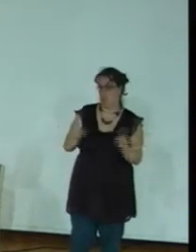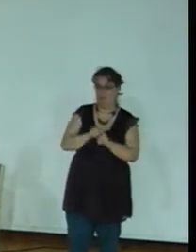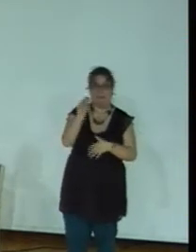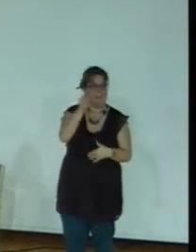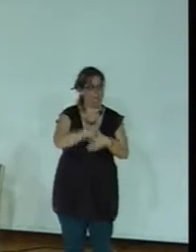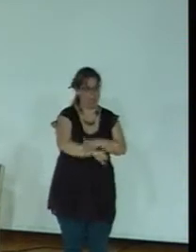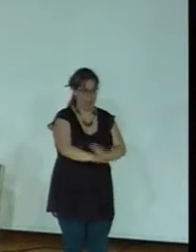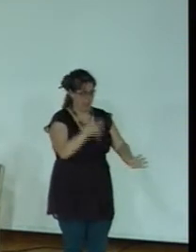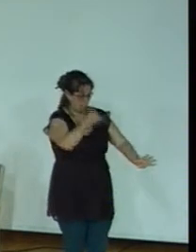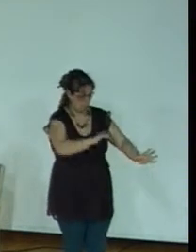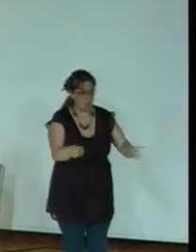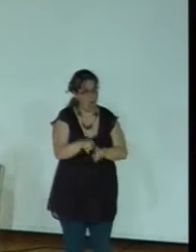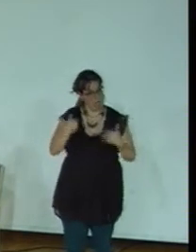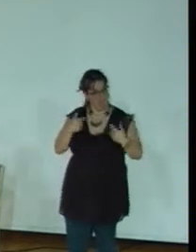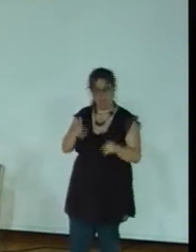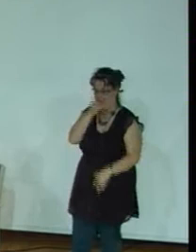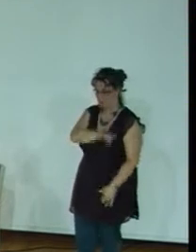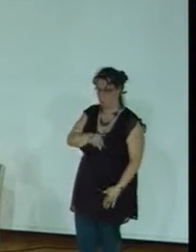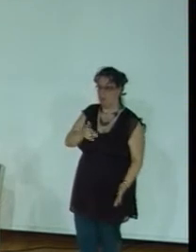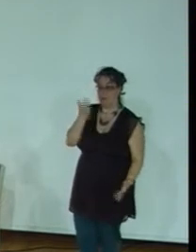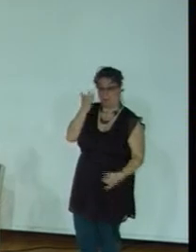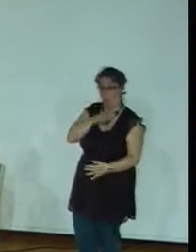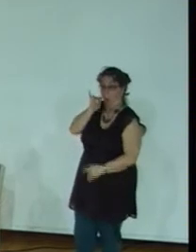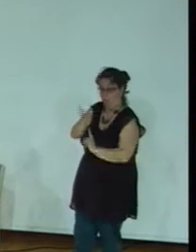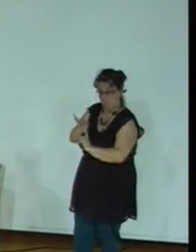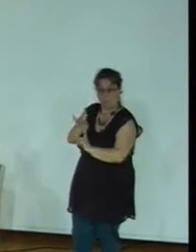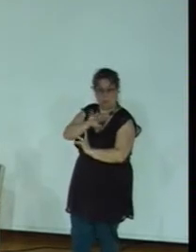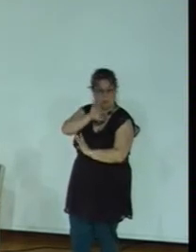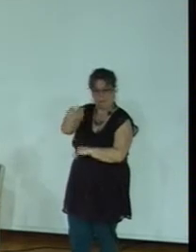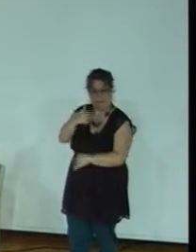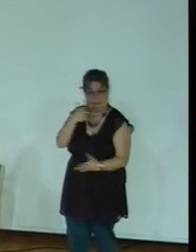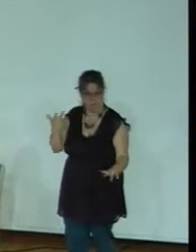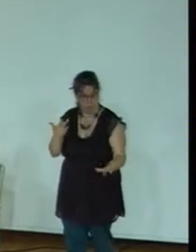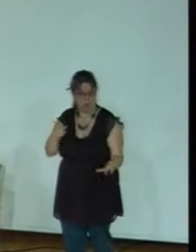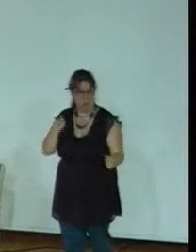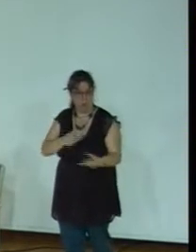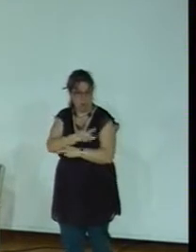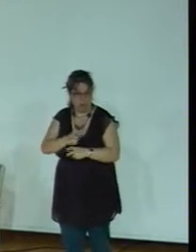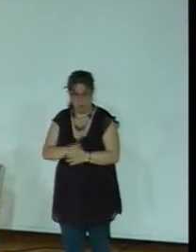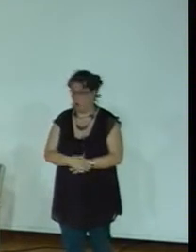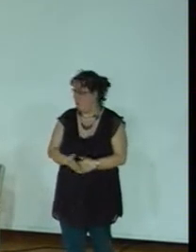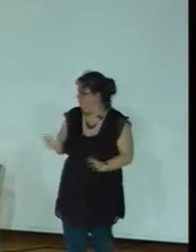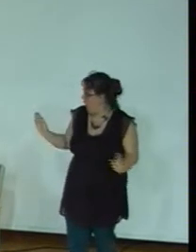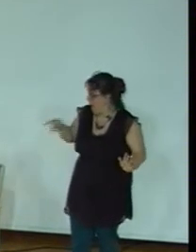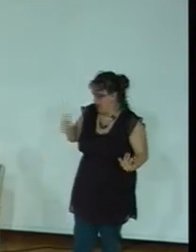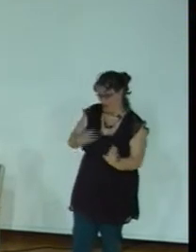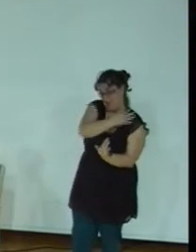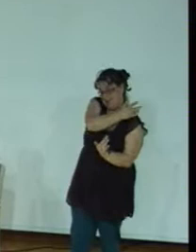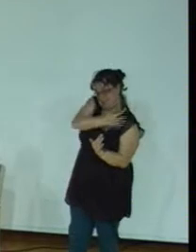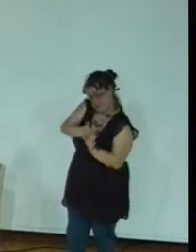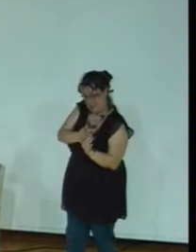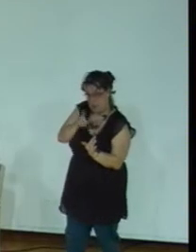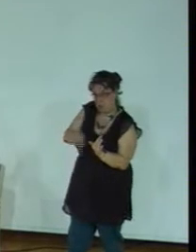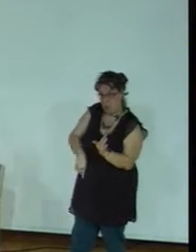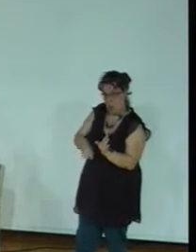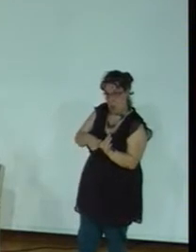Mais qu'est-ce que je risque concrètement actuellement ? Alors jusqu'à peu, c'était votre droit le plus absolu de ne pas révéler le mot de passe de votre ordinateur ou le mot de passe